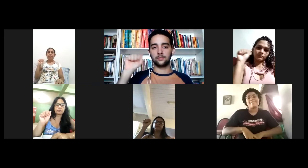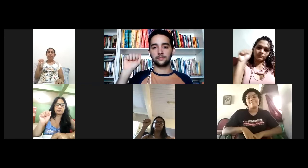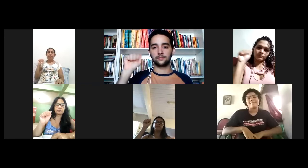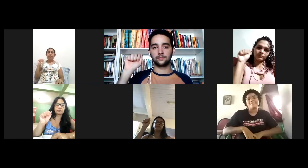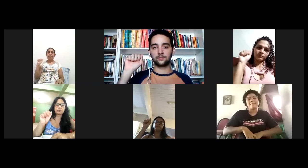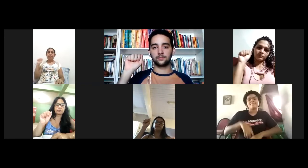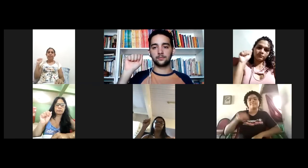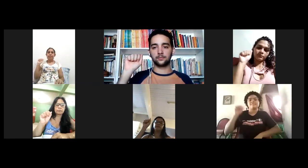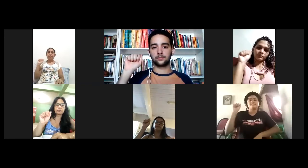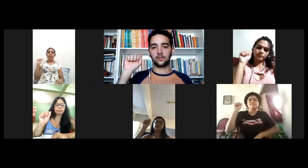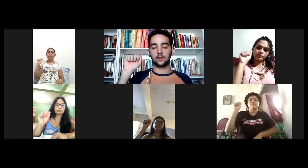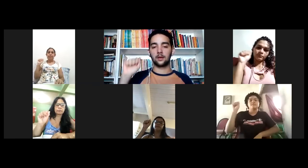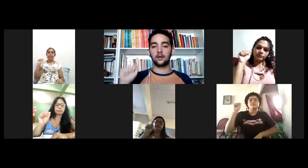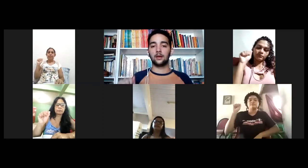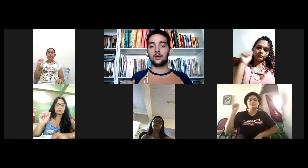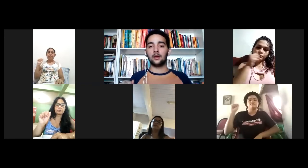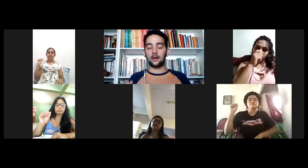Agosto.